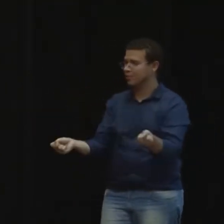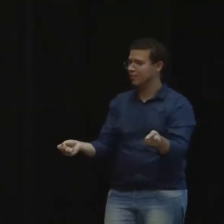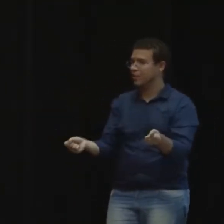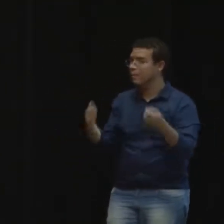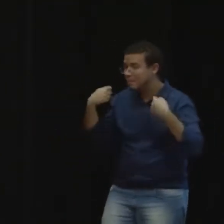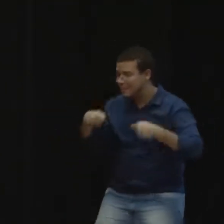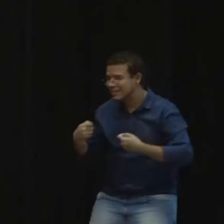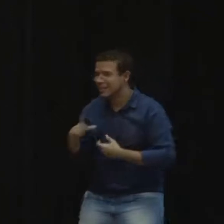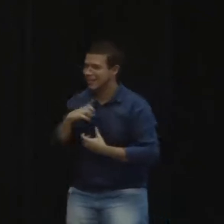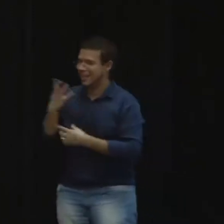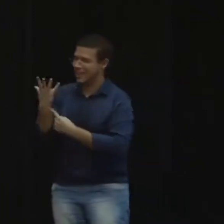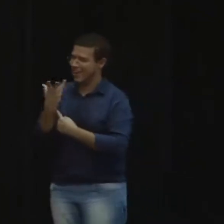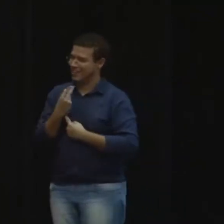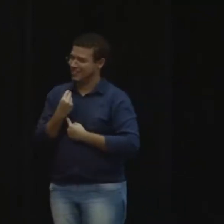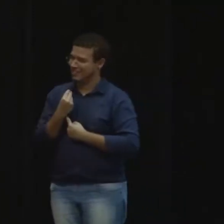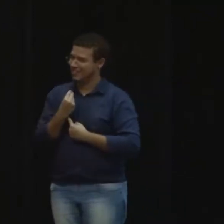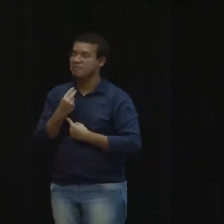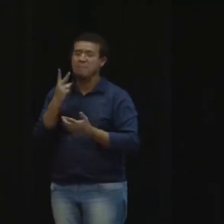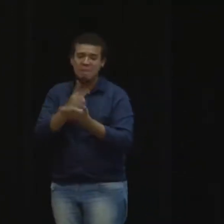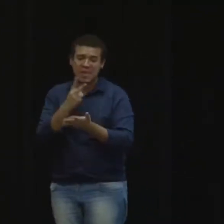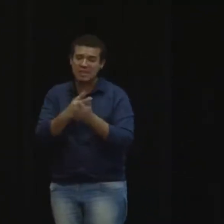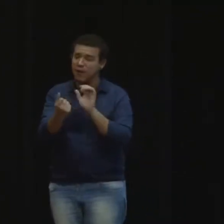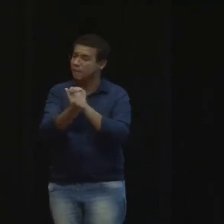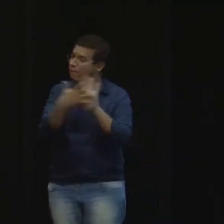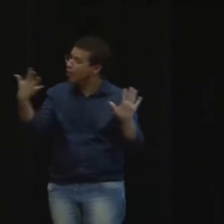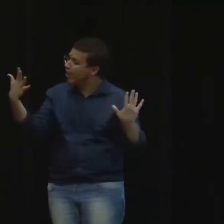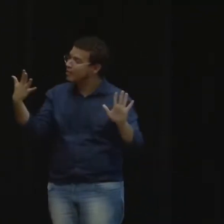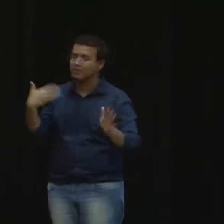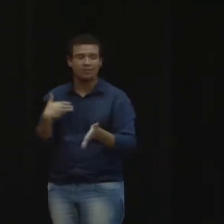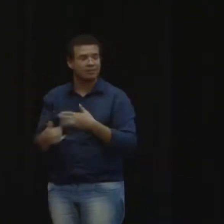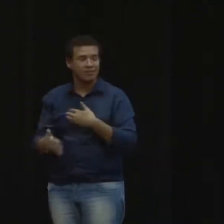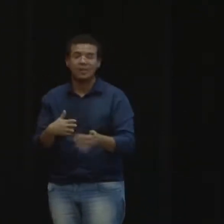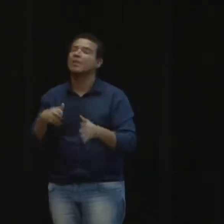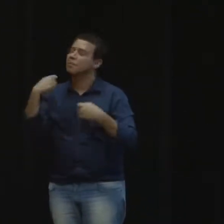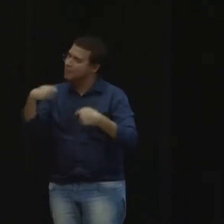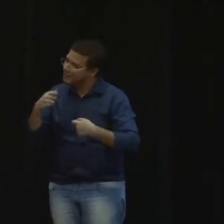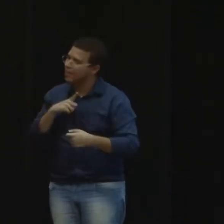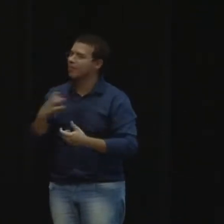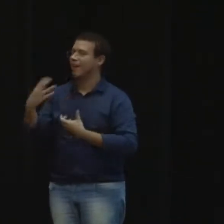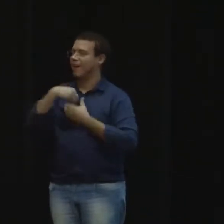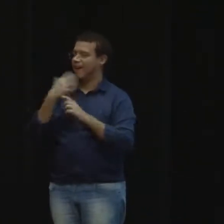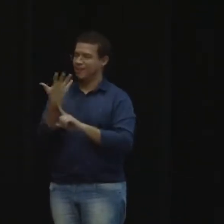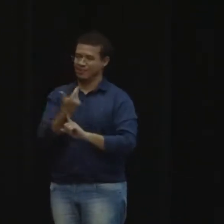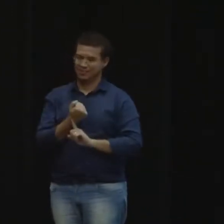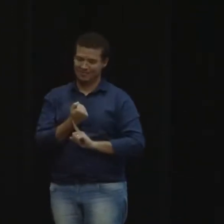em língua de sinais. A arte é necessária, não é só a fluência na língua de sinais.